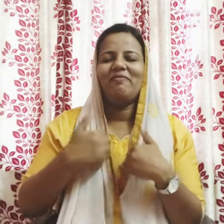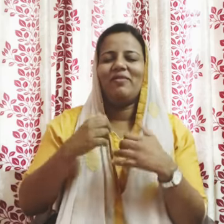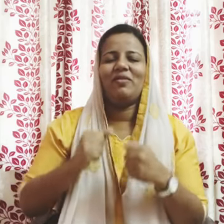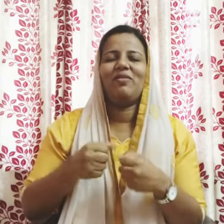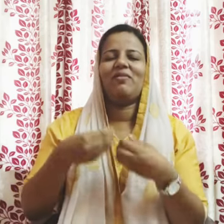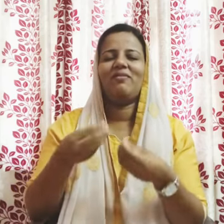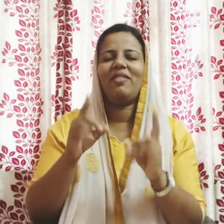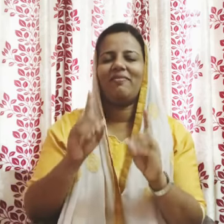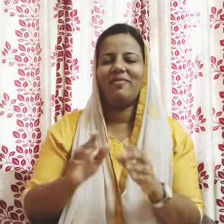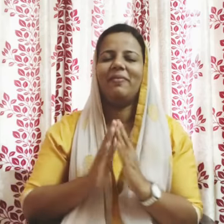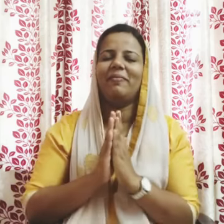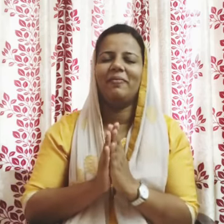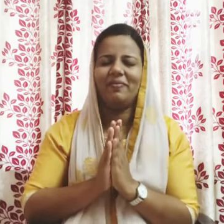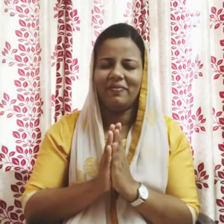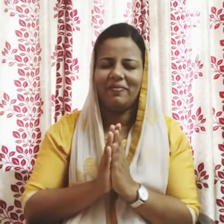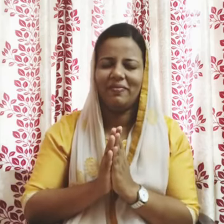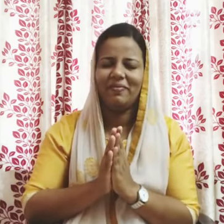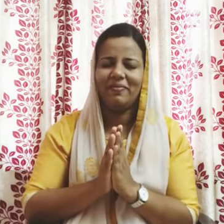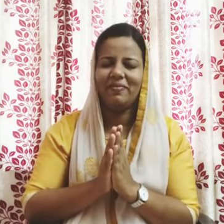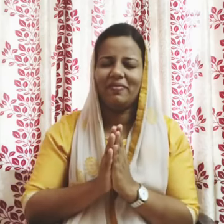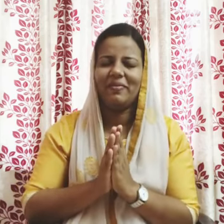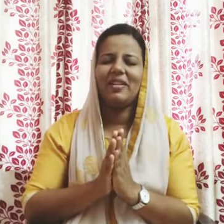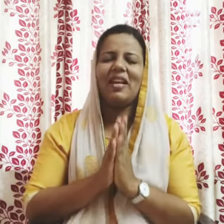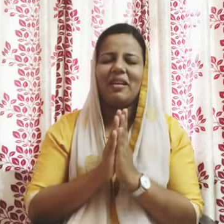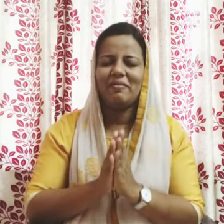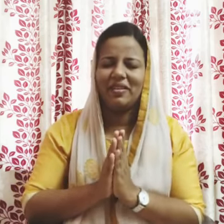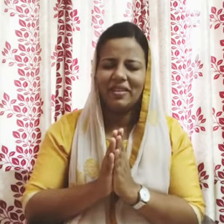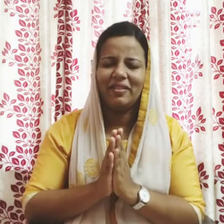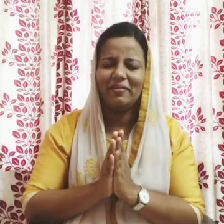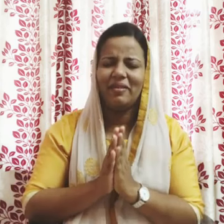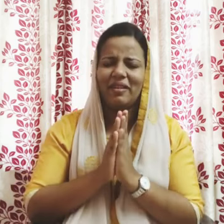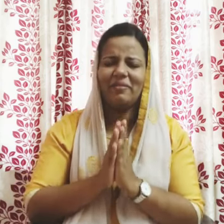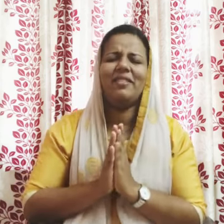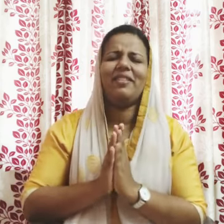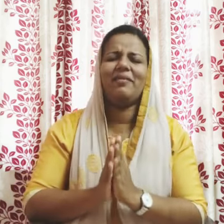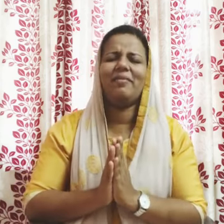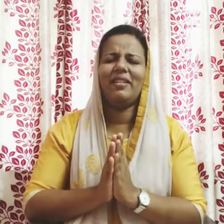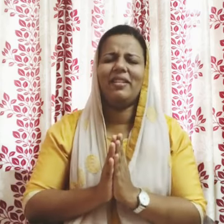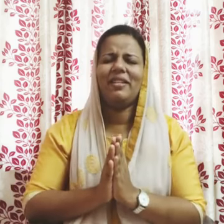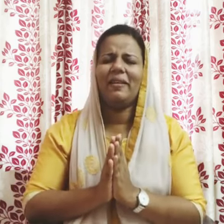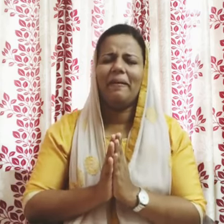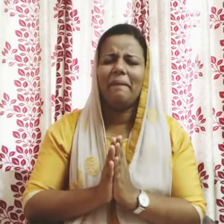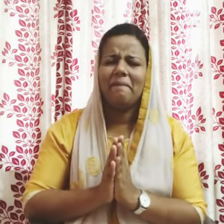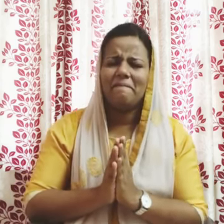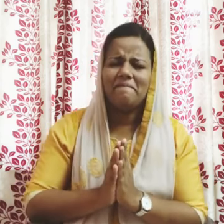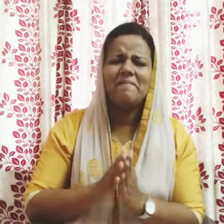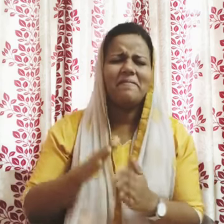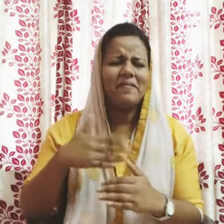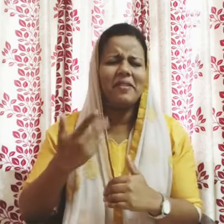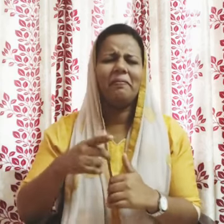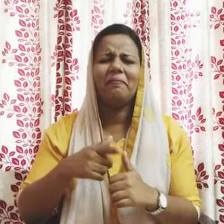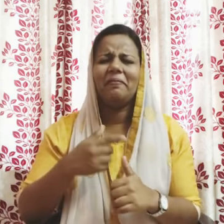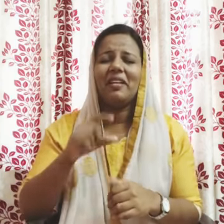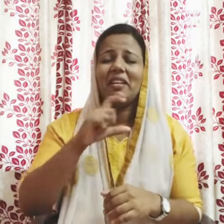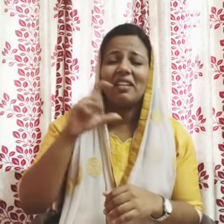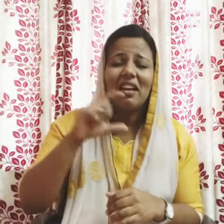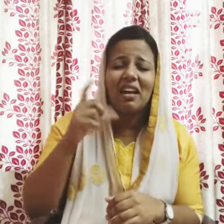സൗഖ്യം പ്രാപിക്കുന്നതിനായിട്ട് സ്തോത്രം ചെയ്യും. ആമേൻ ആമേൻ ആമേൻ ആമേൻ ആമേൻ. പ്രത്യേകിച്ച് കർത്താവേ, ഹല്ലേലൂയ,